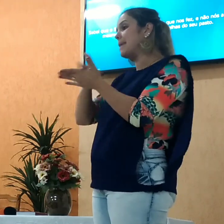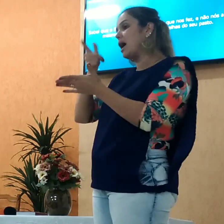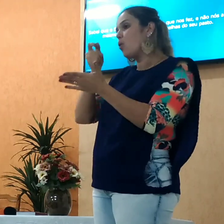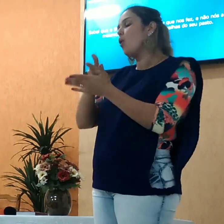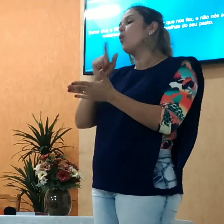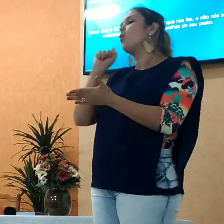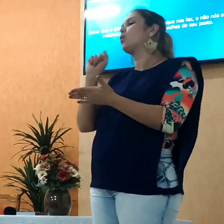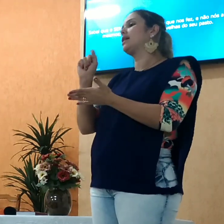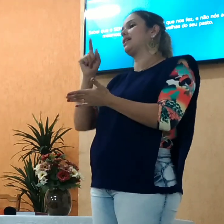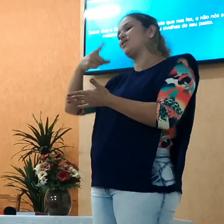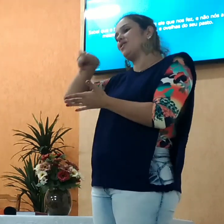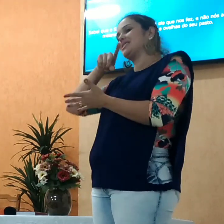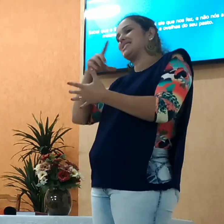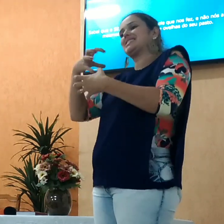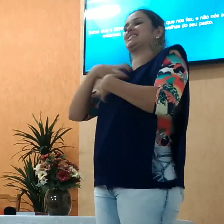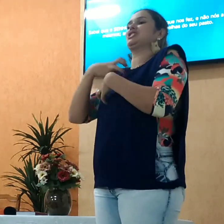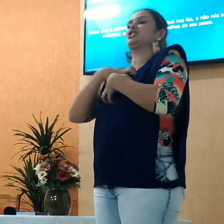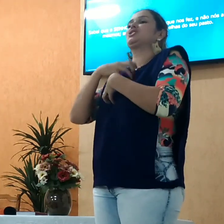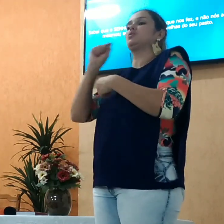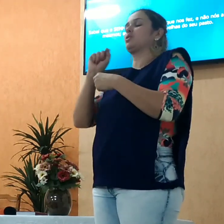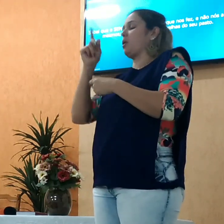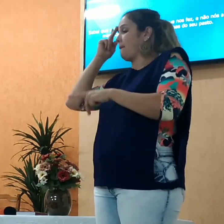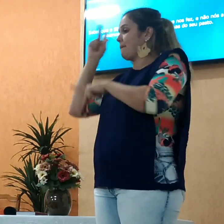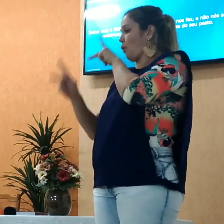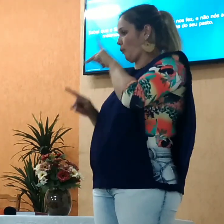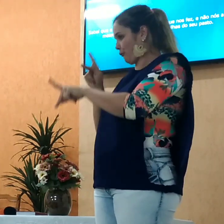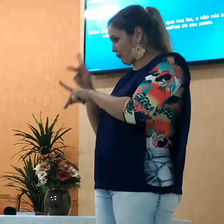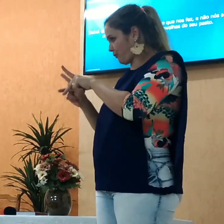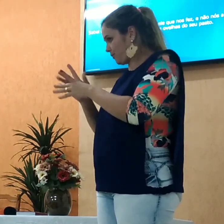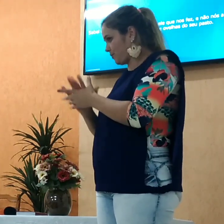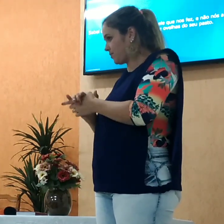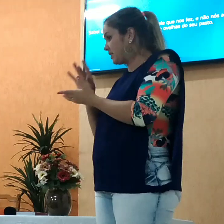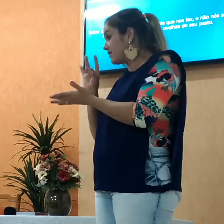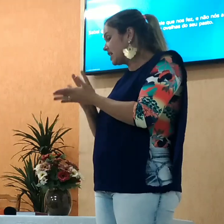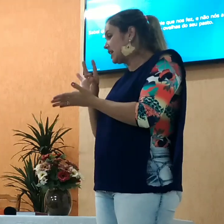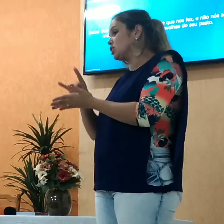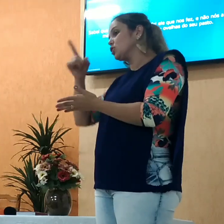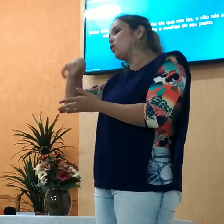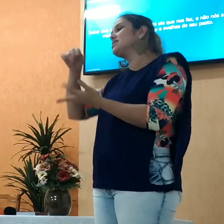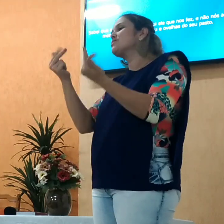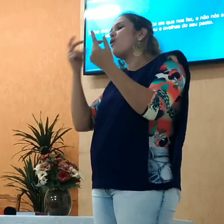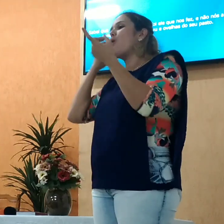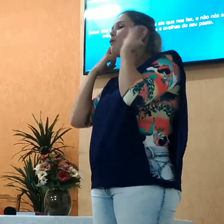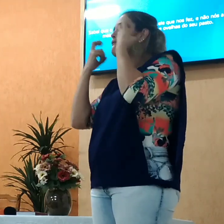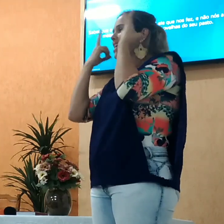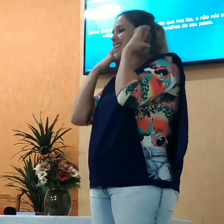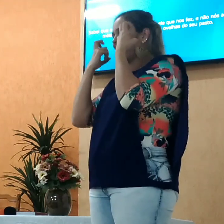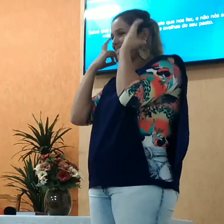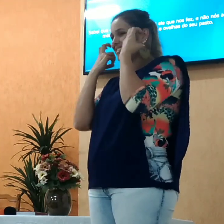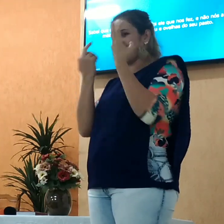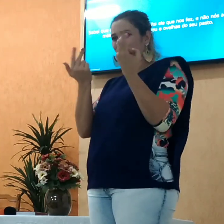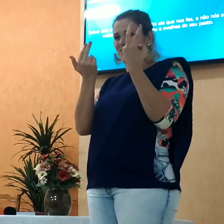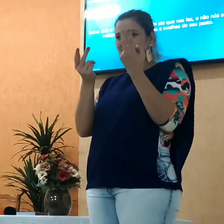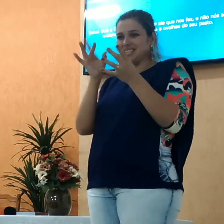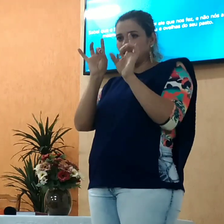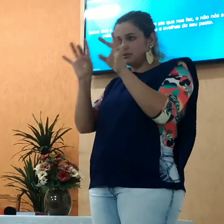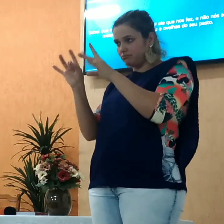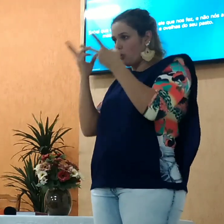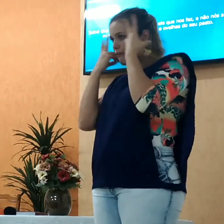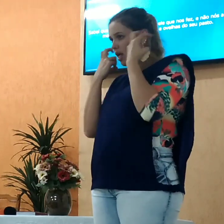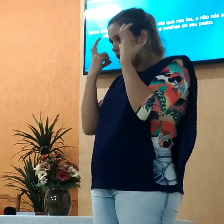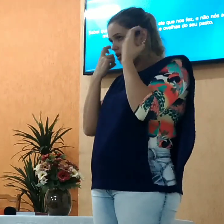alma, para que nós nos tornamos o seu povo, e nós tornamos ovelhas do seu rebanho, do seu